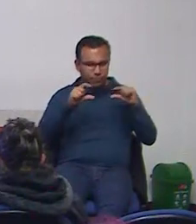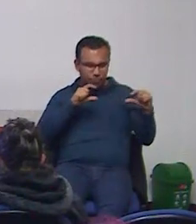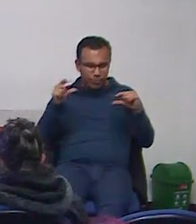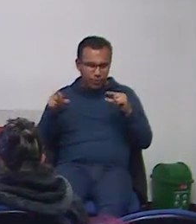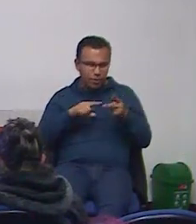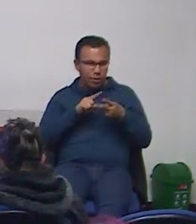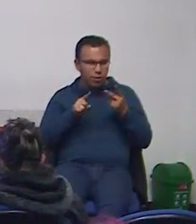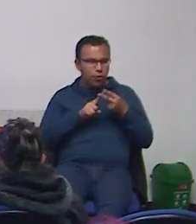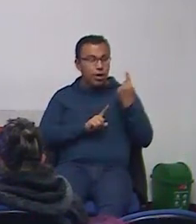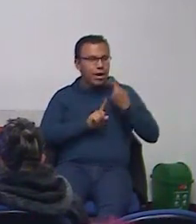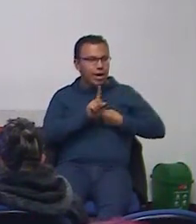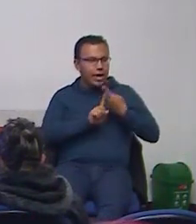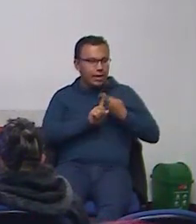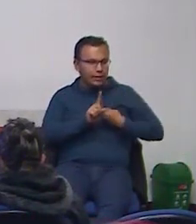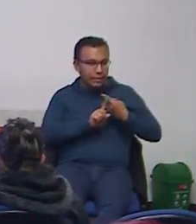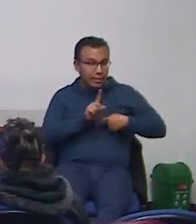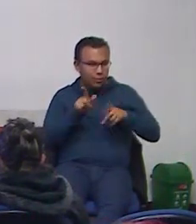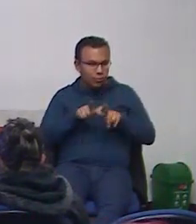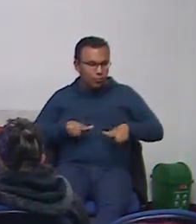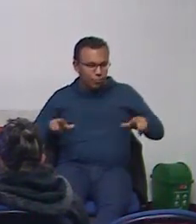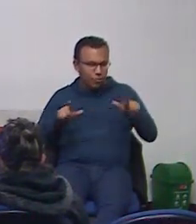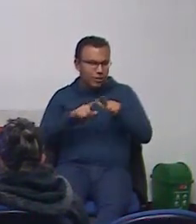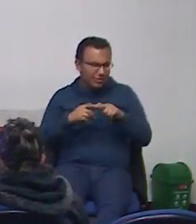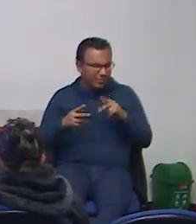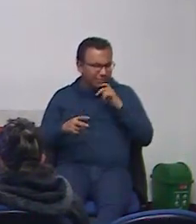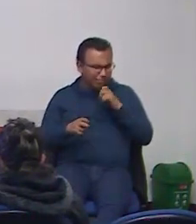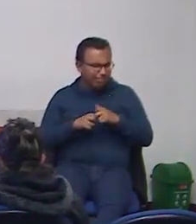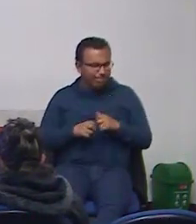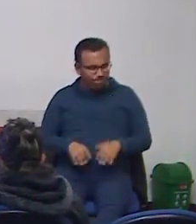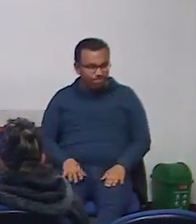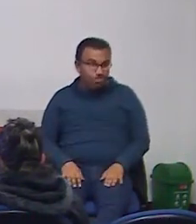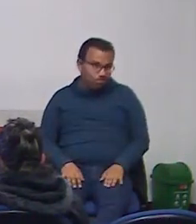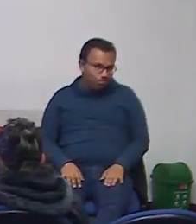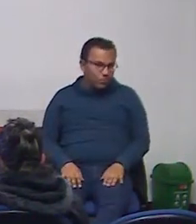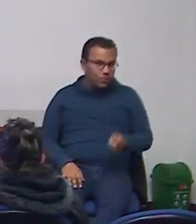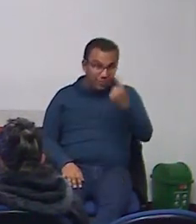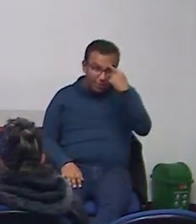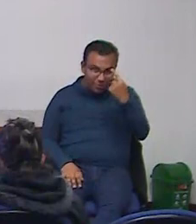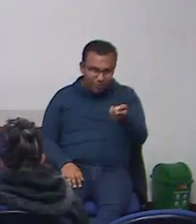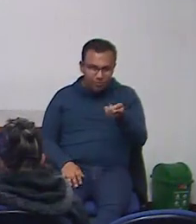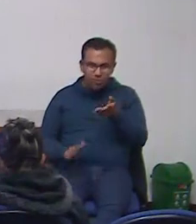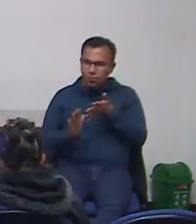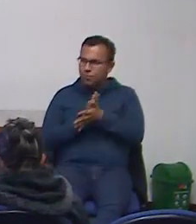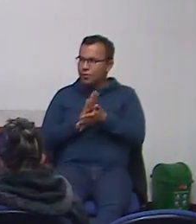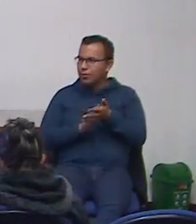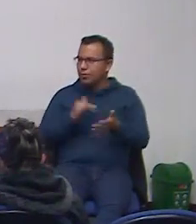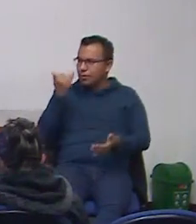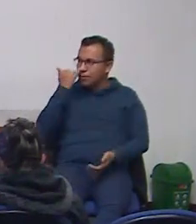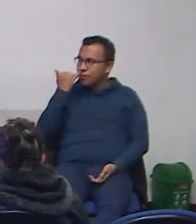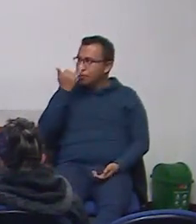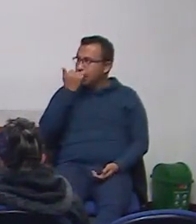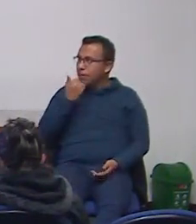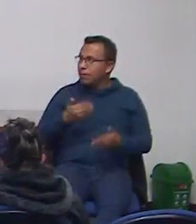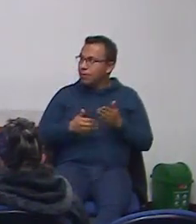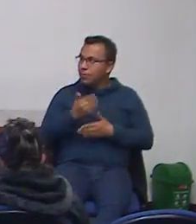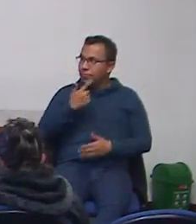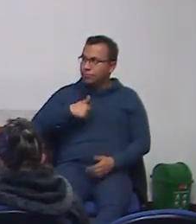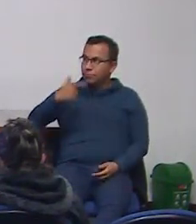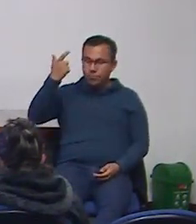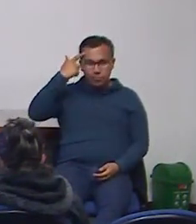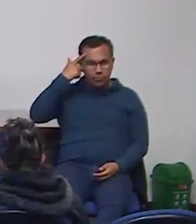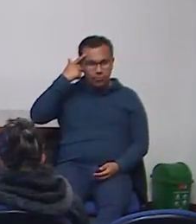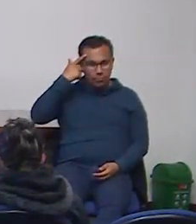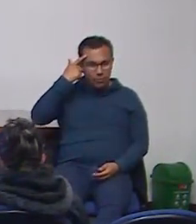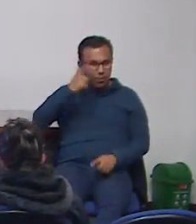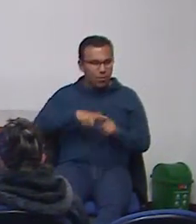y el tema de arriendo y todo eso pues es son temas muy complejos y para que ustedes sepan y Juli lo sabe todo esto comenzó con esto